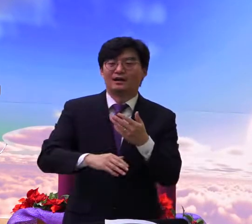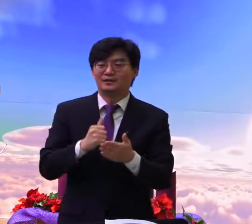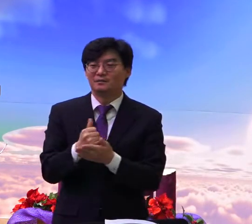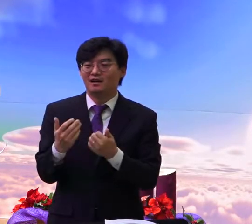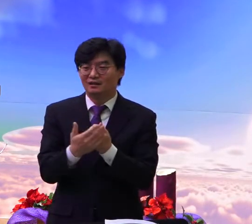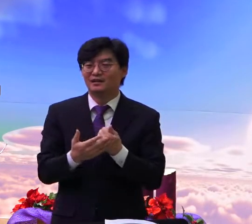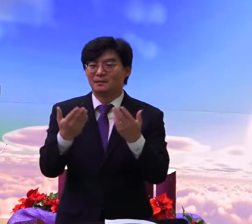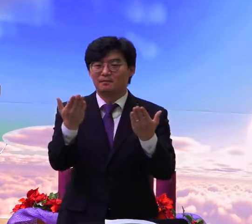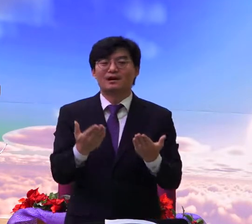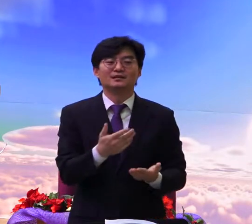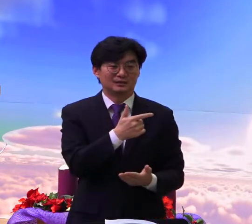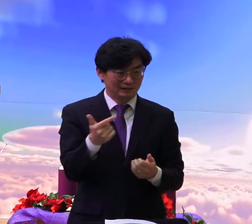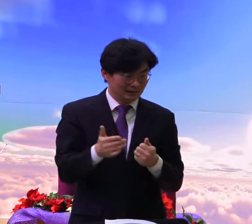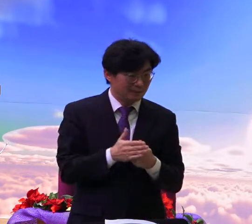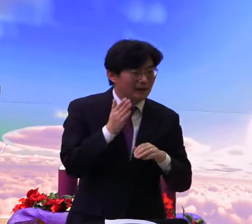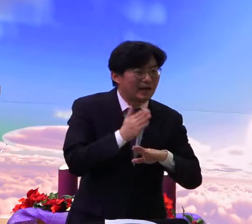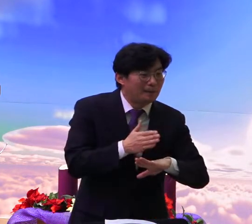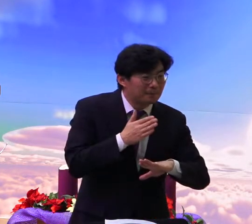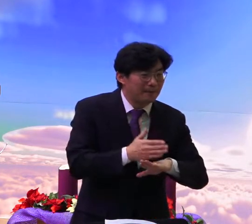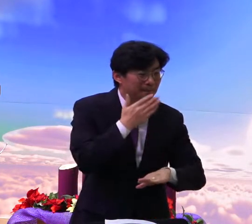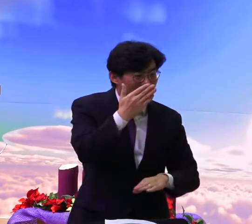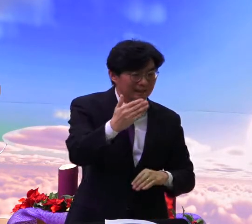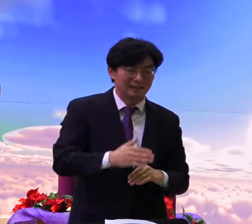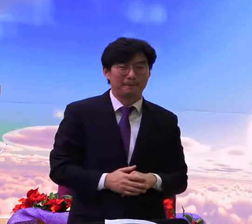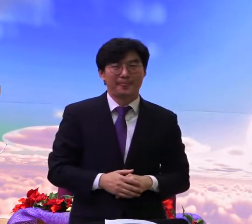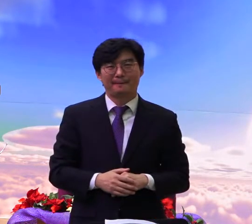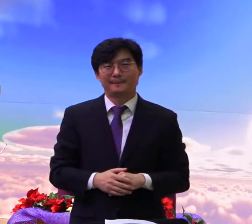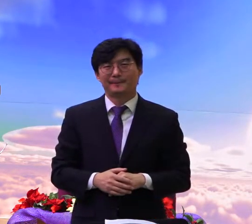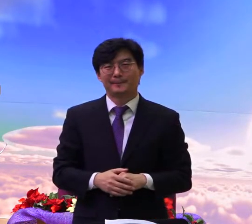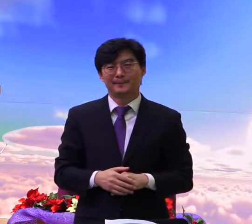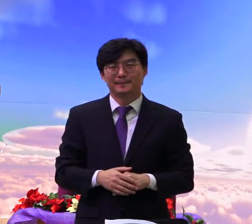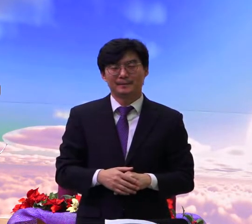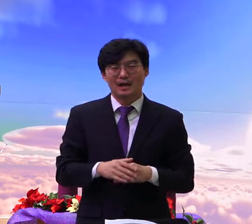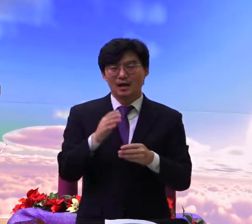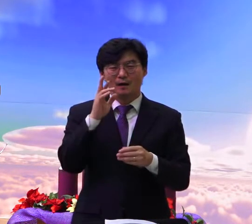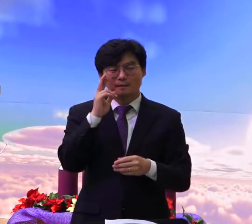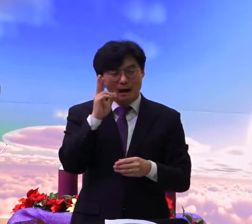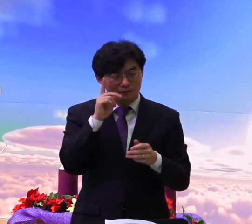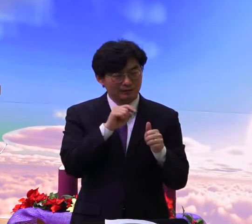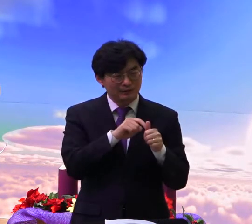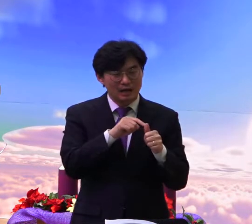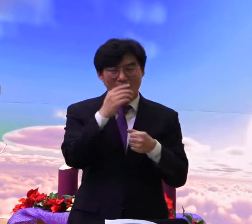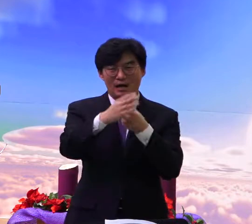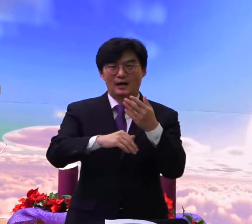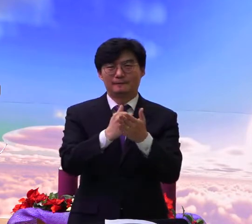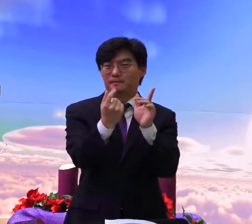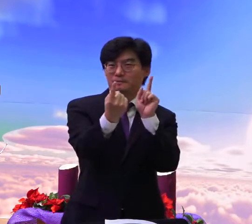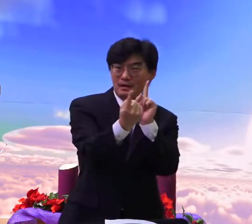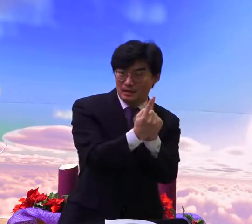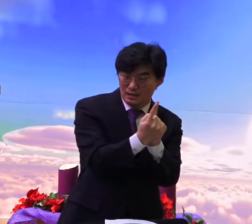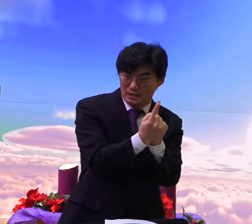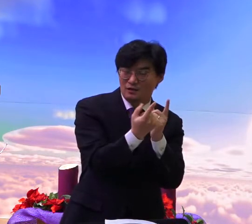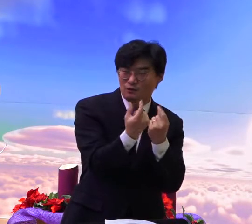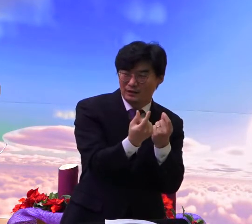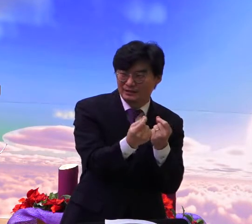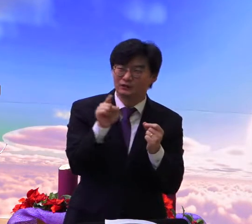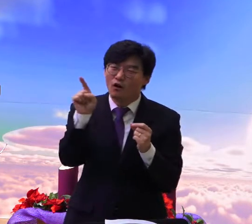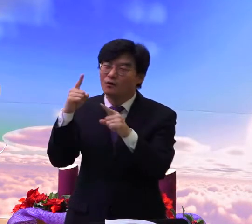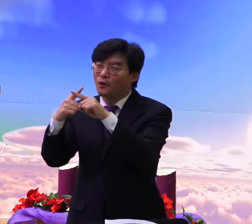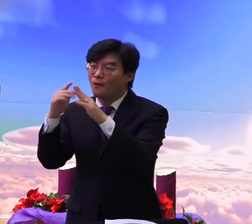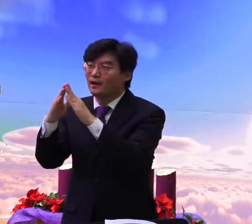있습니다. 그리고 바울이 만난 그 하나님이 에베소 교회 성도들의 삶 속에서 똑같이 역사하셔서